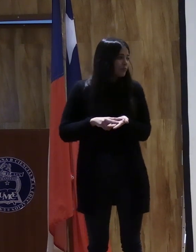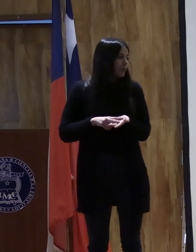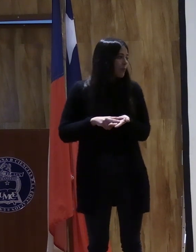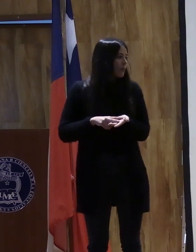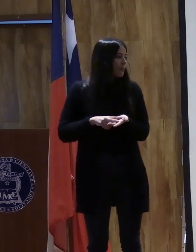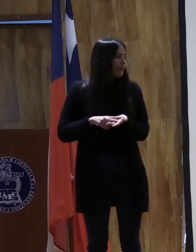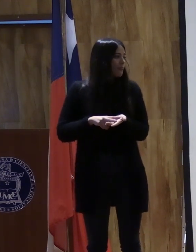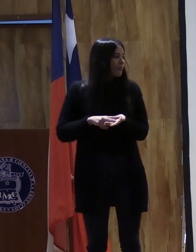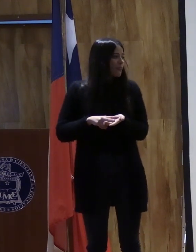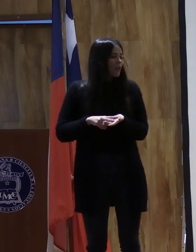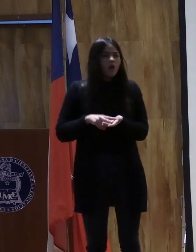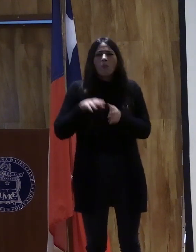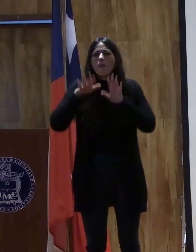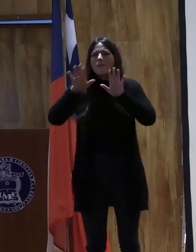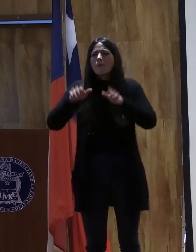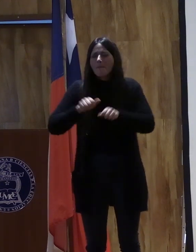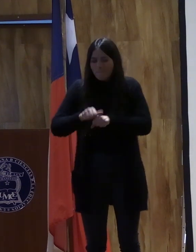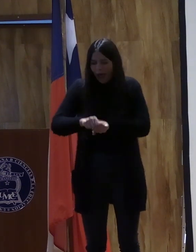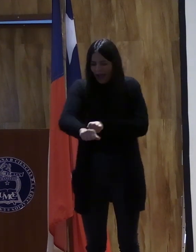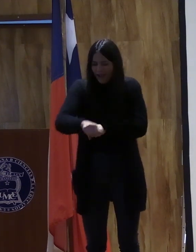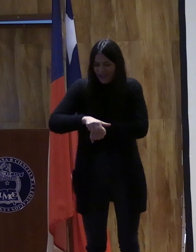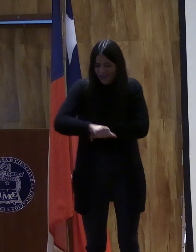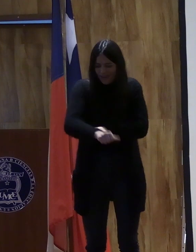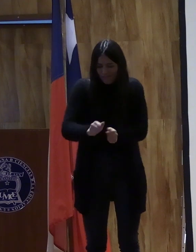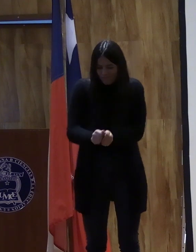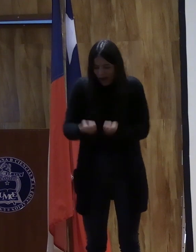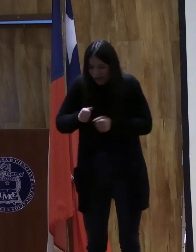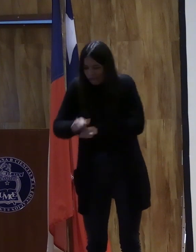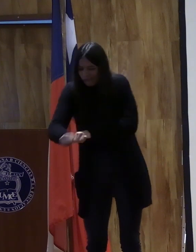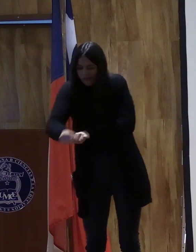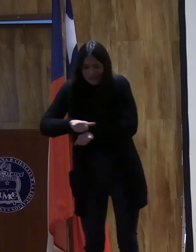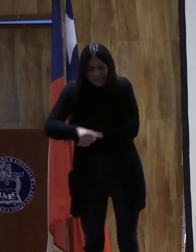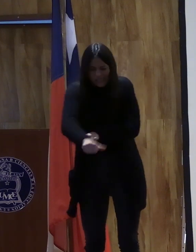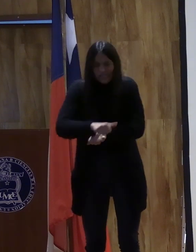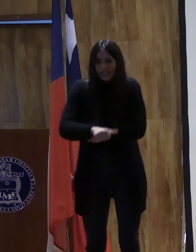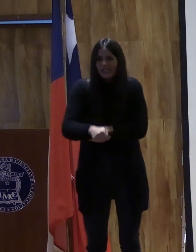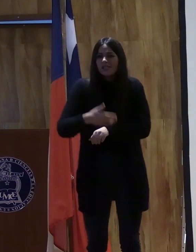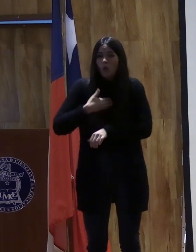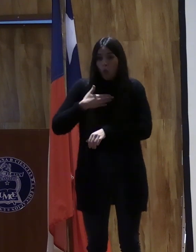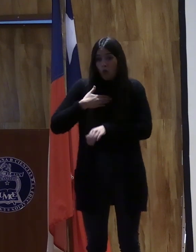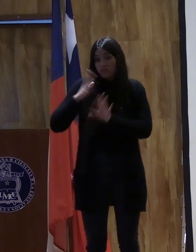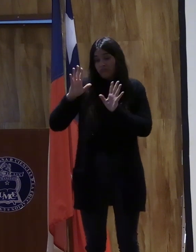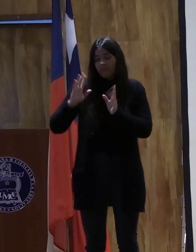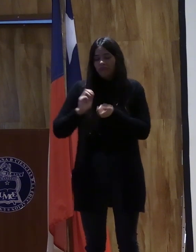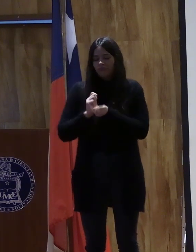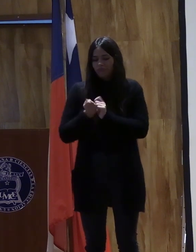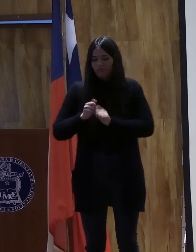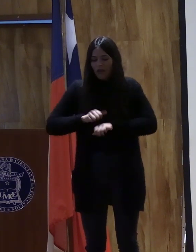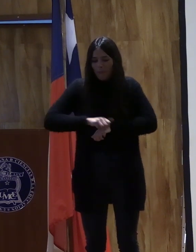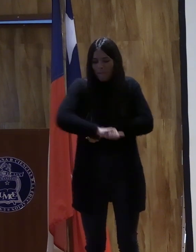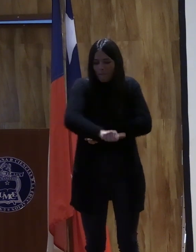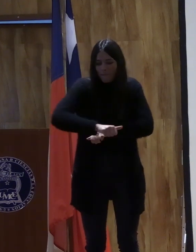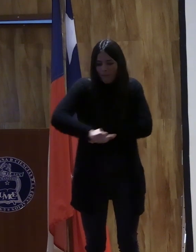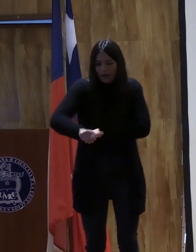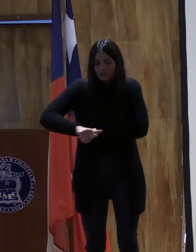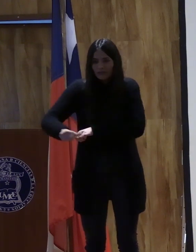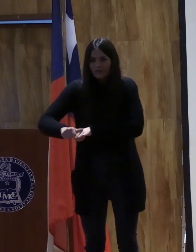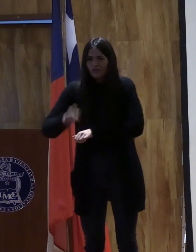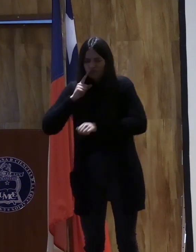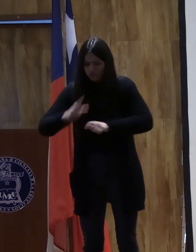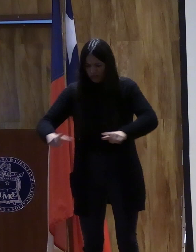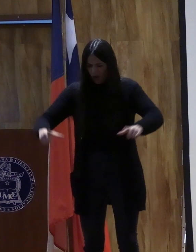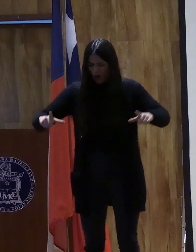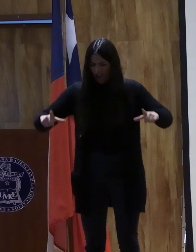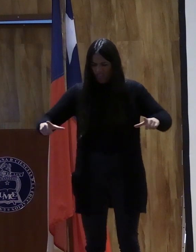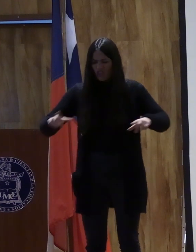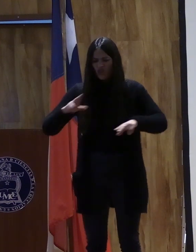esto si fuéramos panaderos uno lo entendería. Si uno amasa y tiene una masa grande, uno